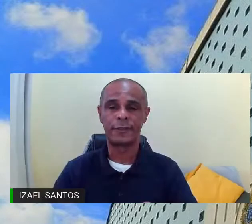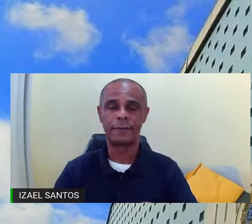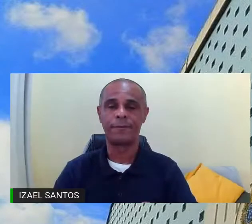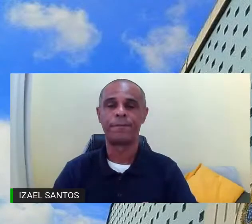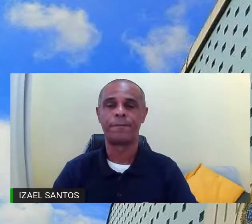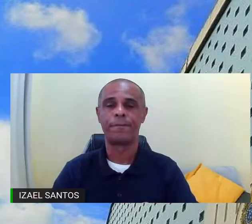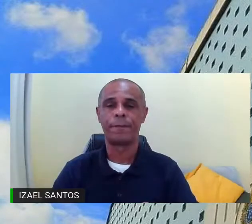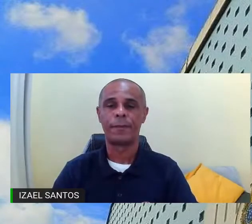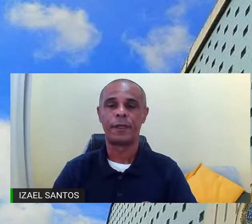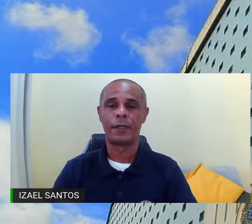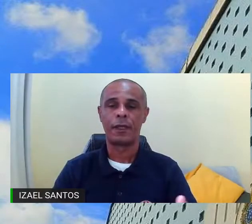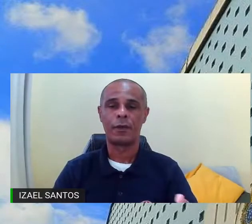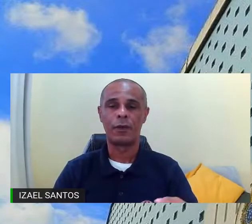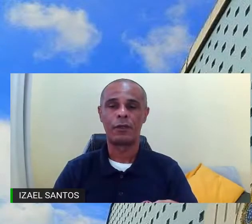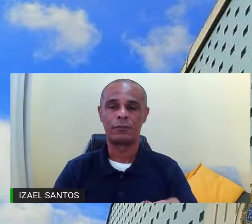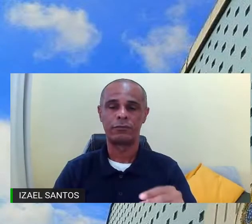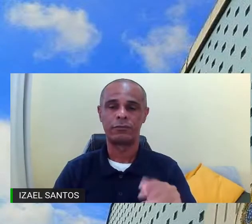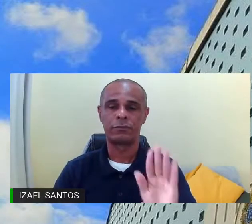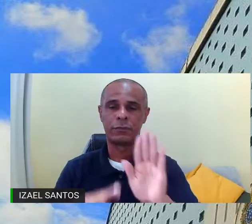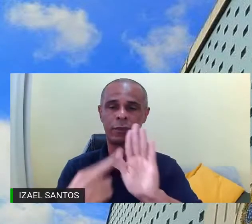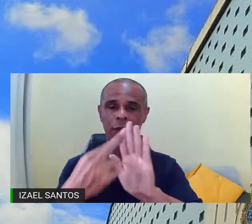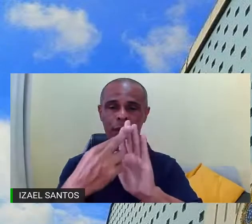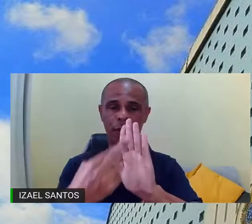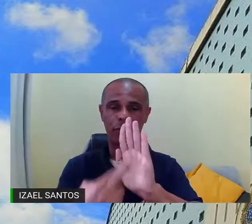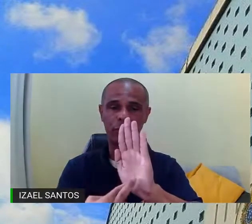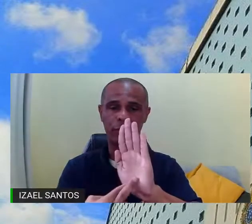passo agora à resolução,